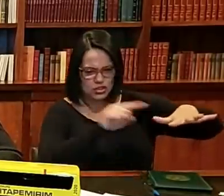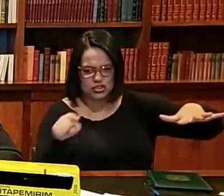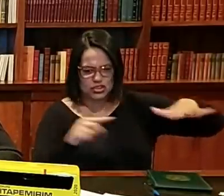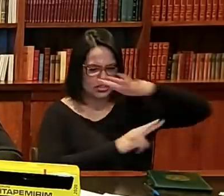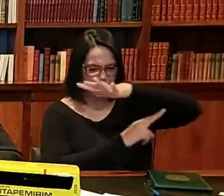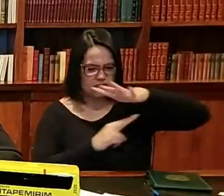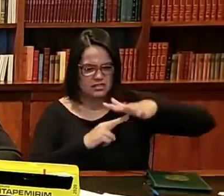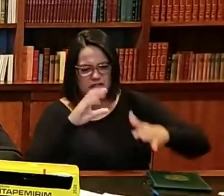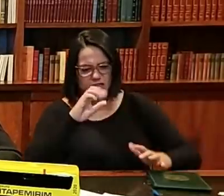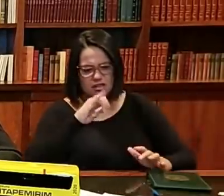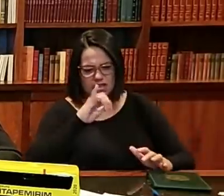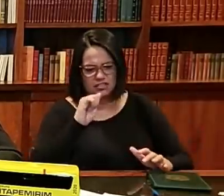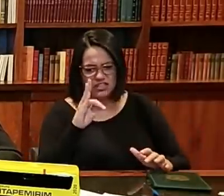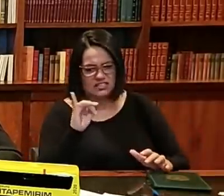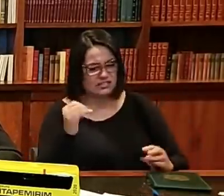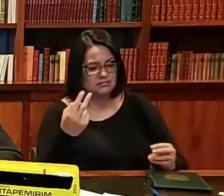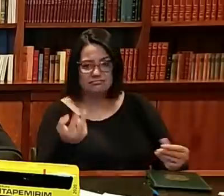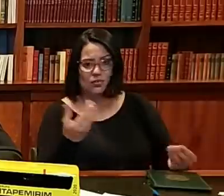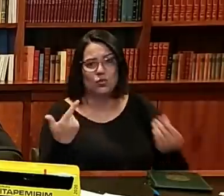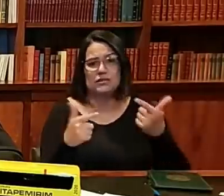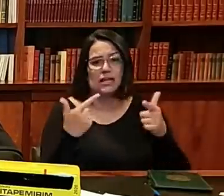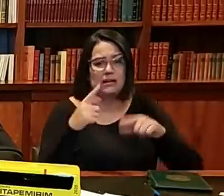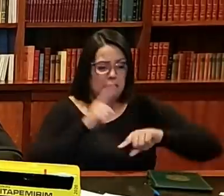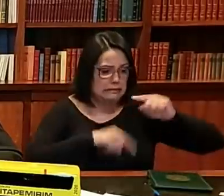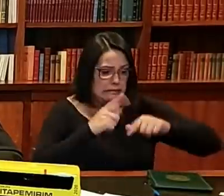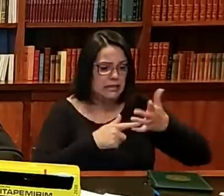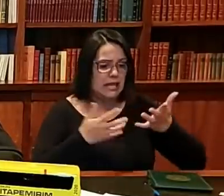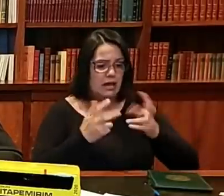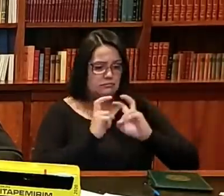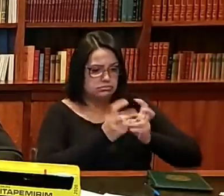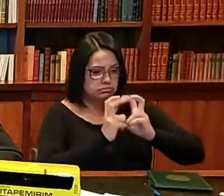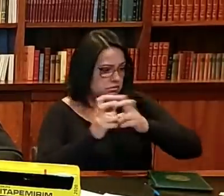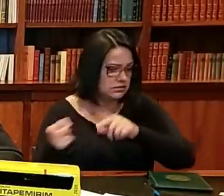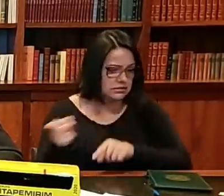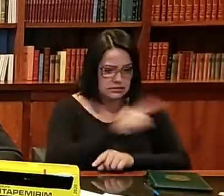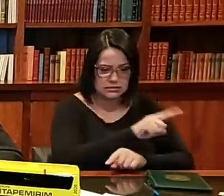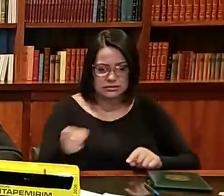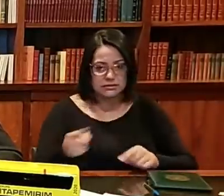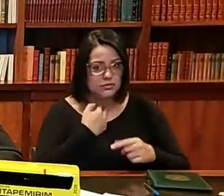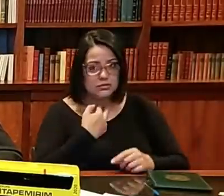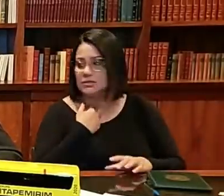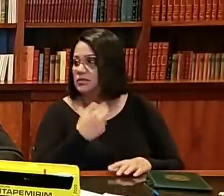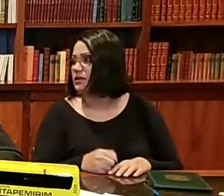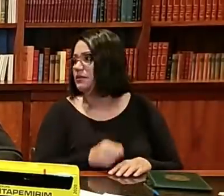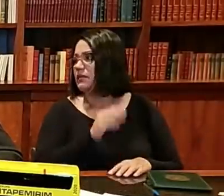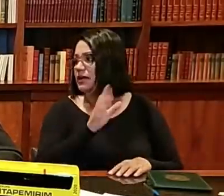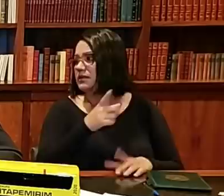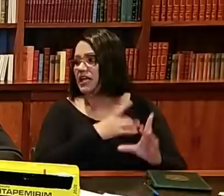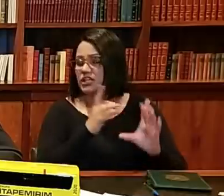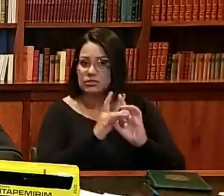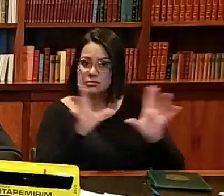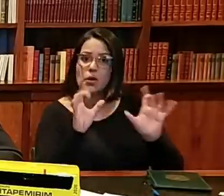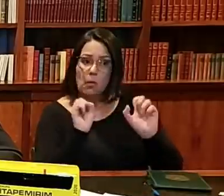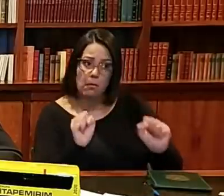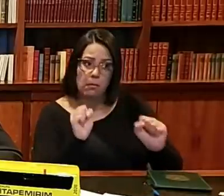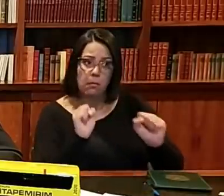Carga ferroviária, né, para manter aquele trecho dentro da concessão. Agora, a faixa de domínio está à disposição, então a gente pode